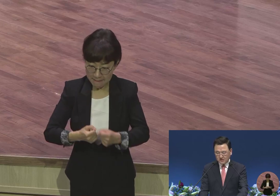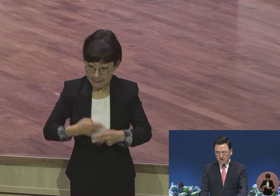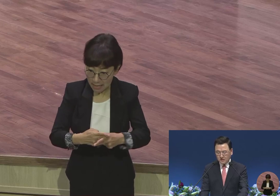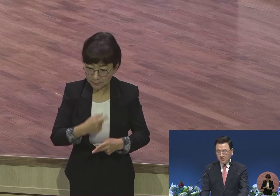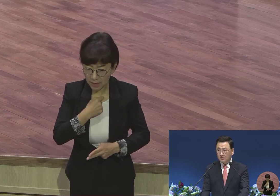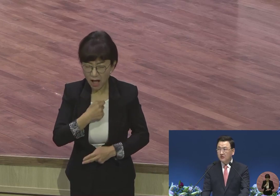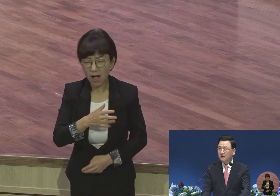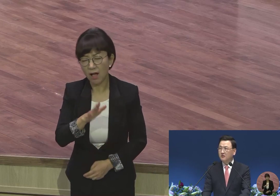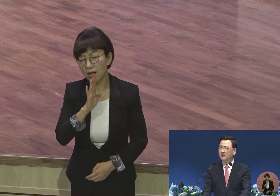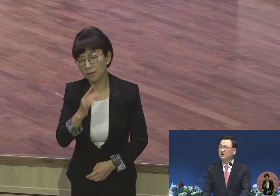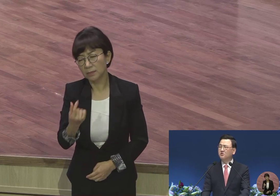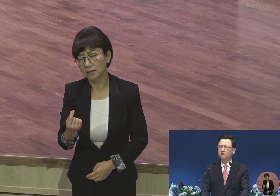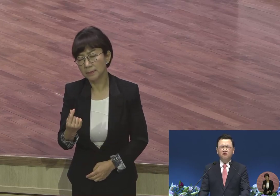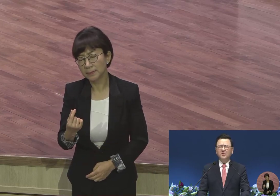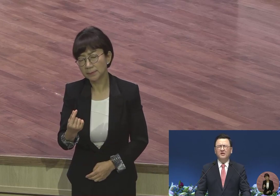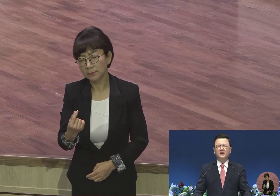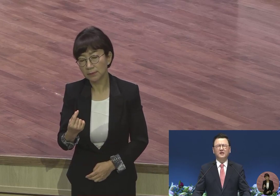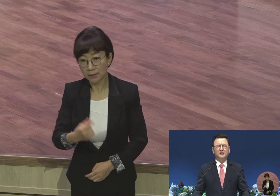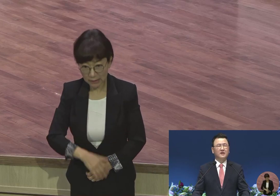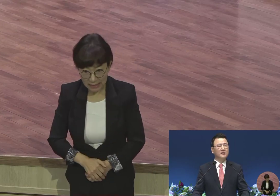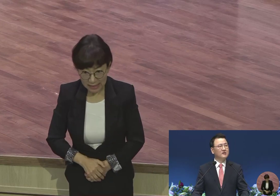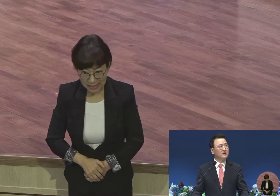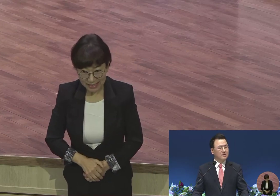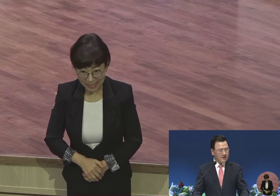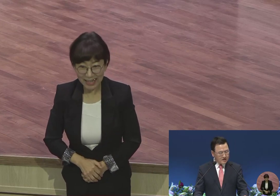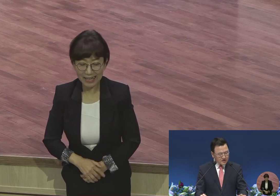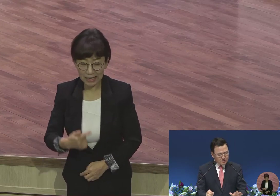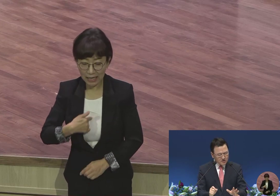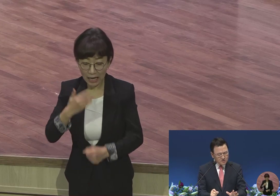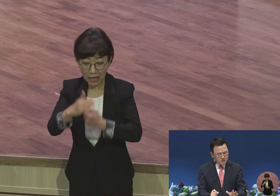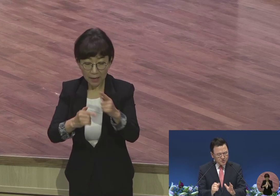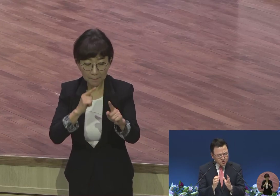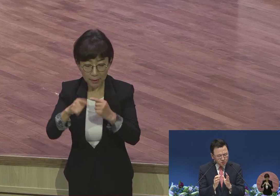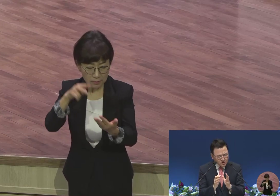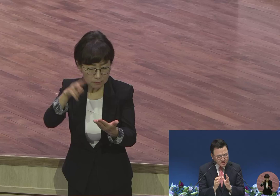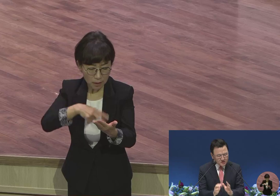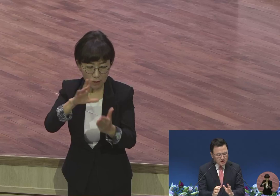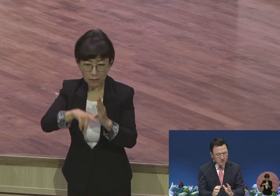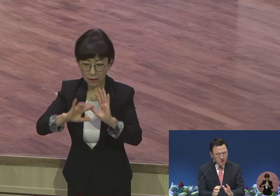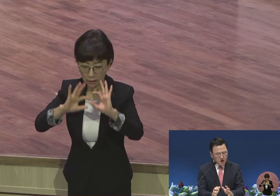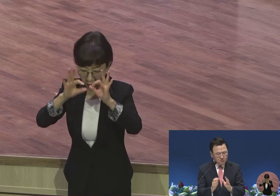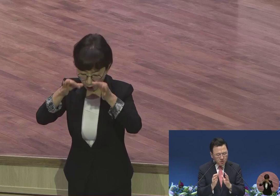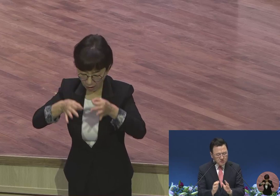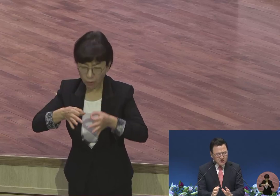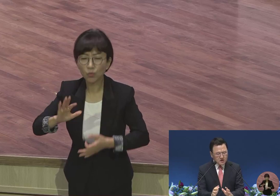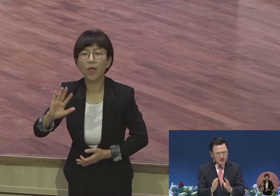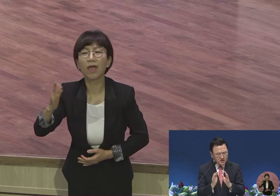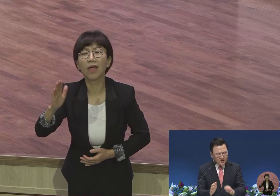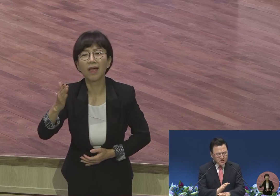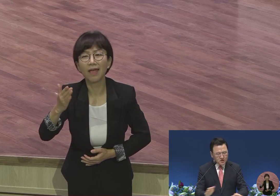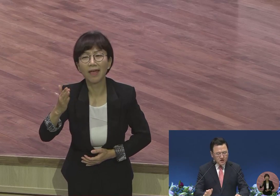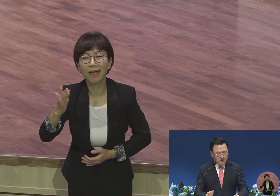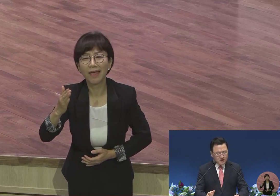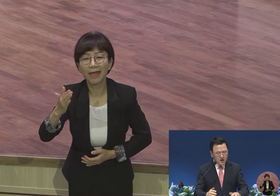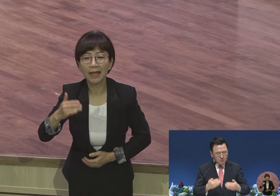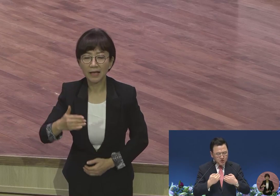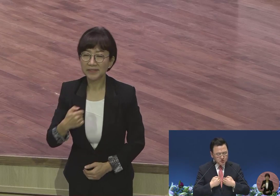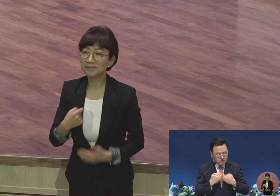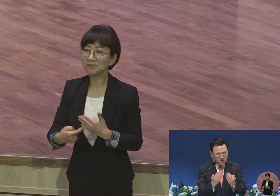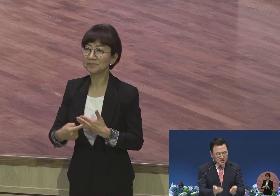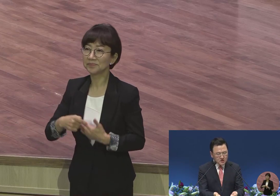있구나. 그것이 누구의 얘기가 아니라 하나의 말씀을 피조물의 자세로, 목사라는 타이틀이